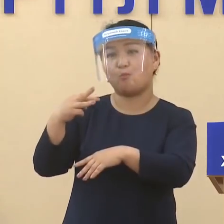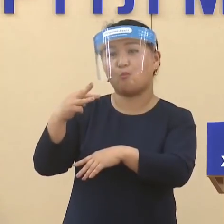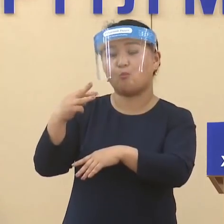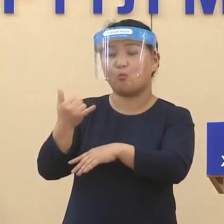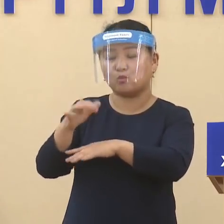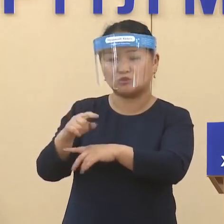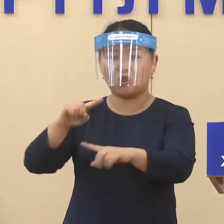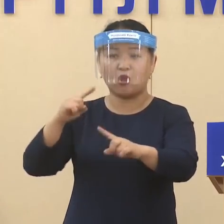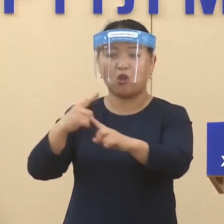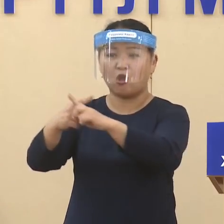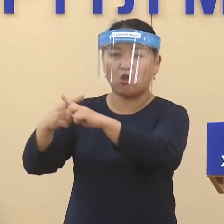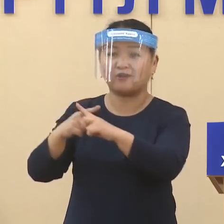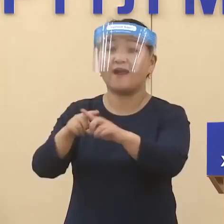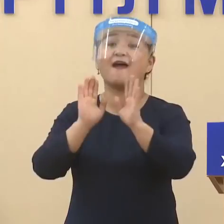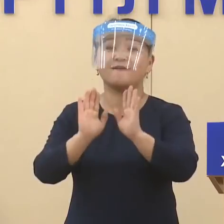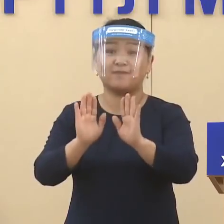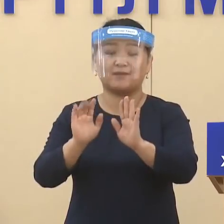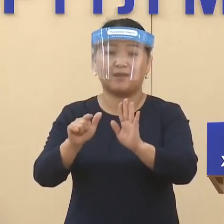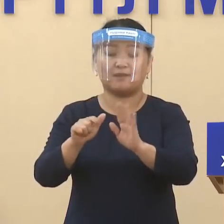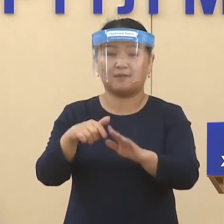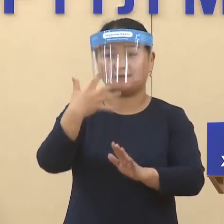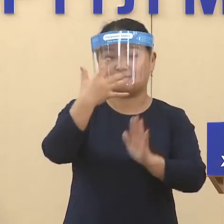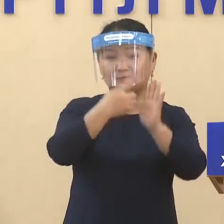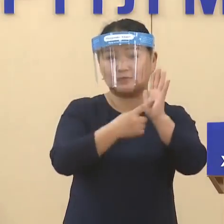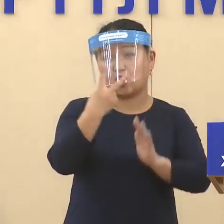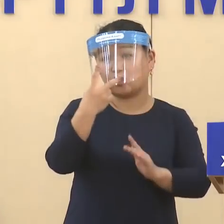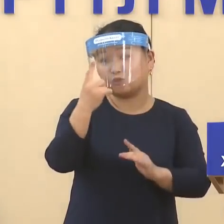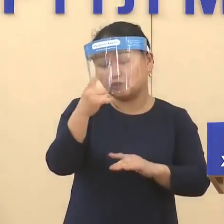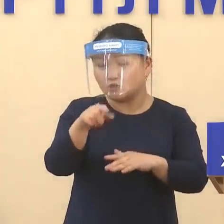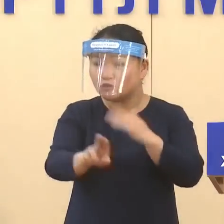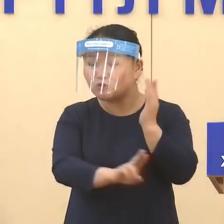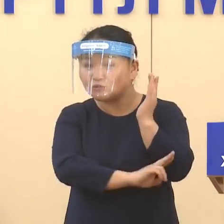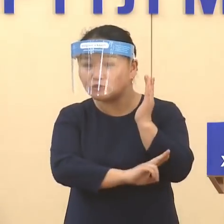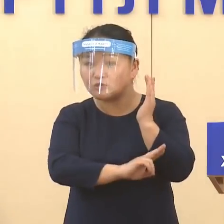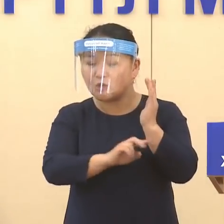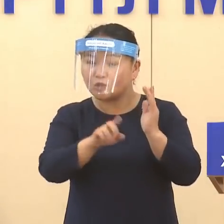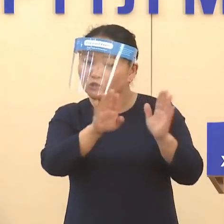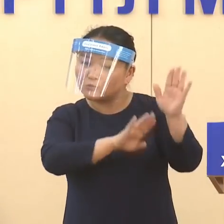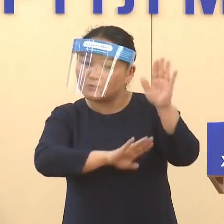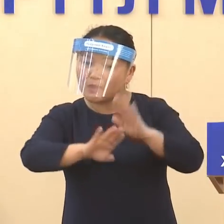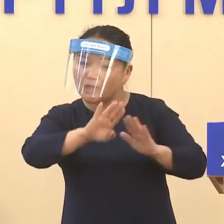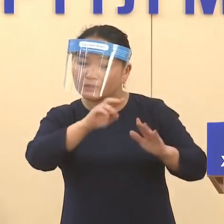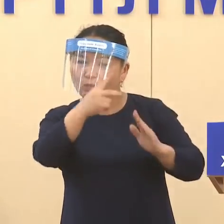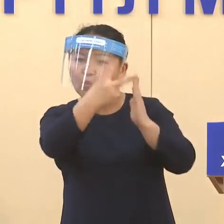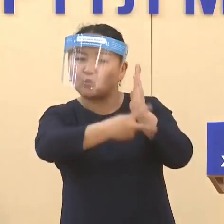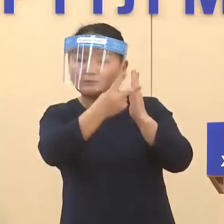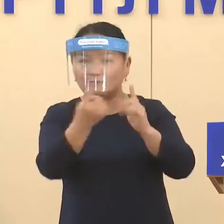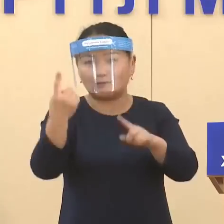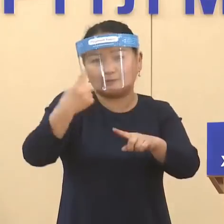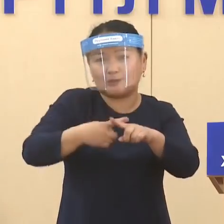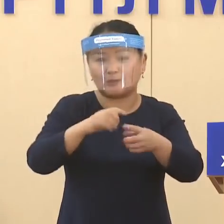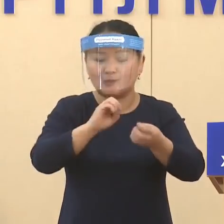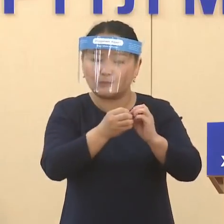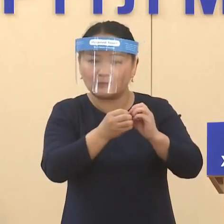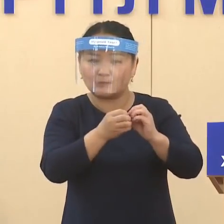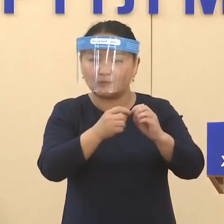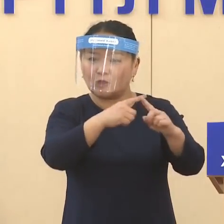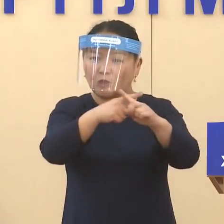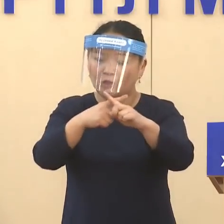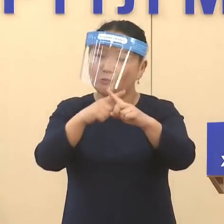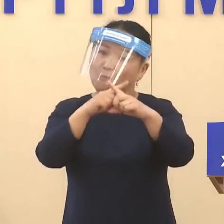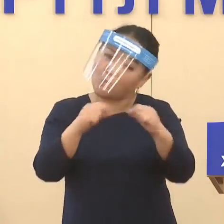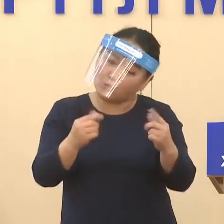хэвээр үргэлжлүүлж байна. 5-р сарын 21-ний өдөр нөхцөл байдлын үнэлгээг дахин хийсний эцэст онц байдлыг цоцлох хэсэг талаар